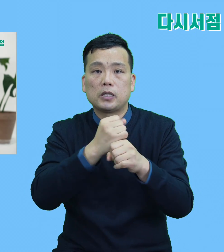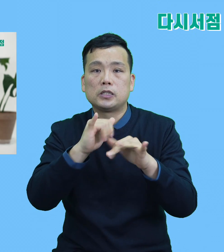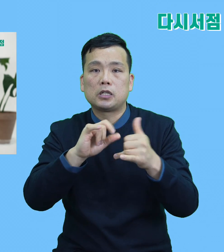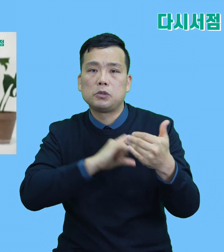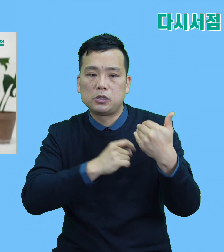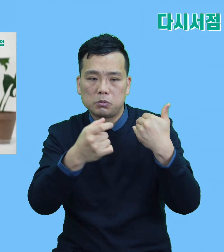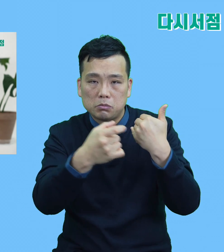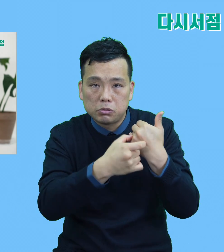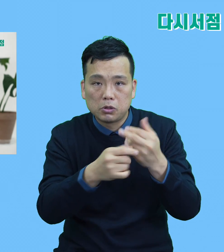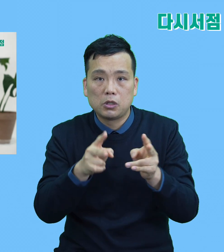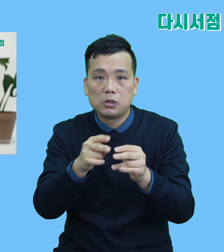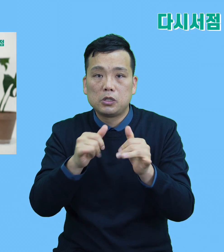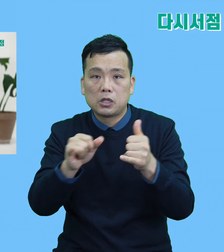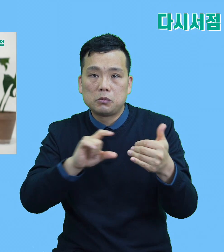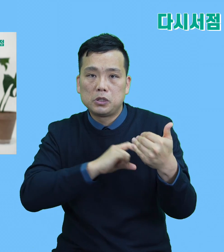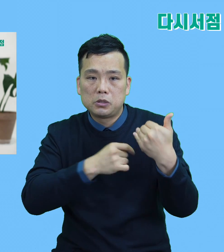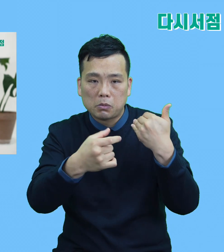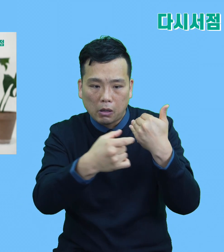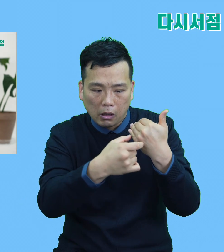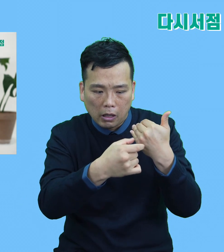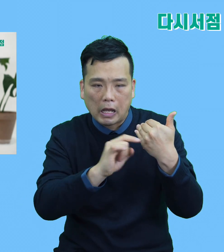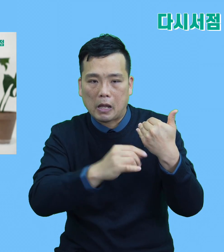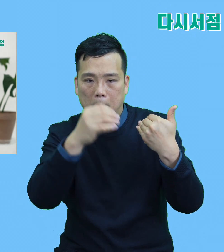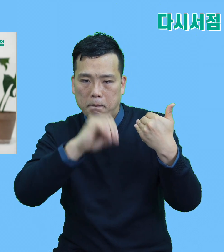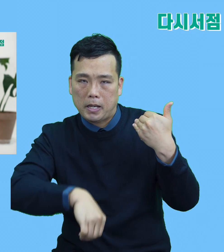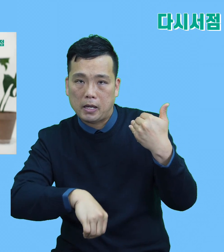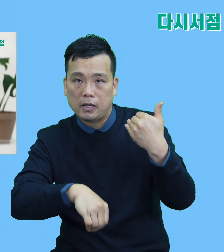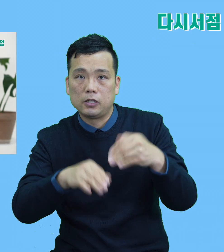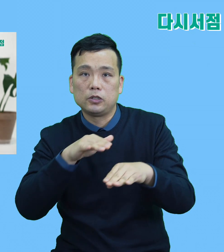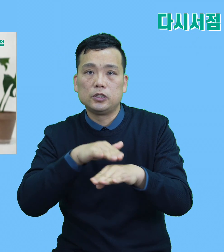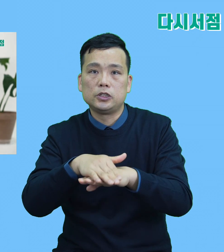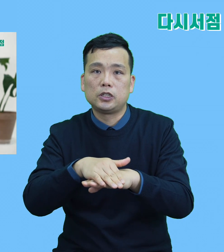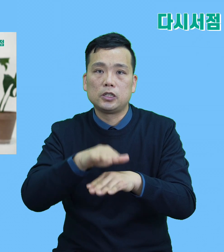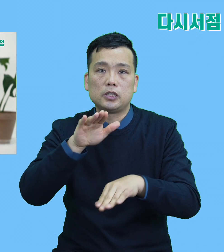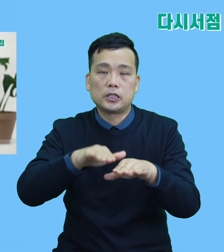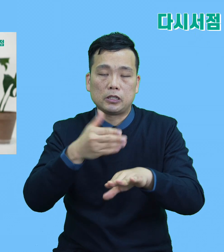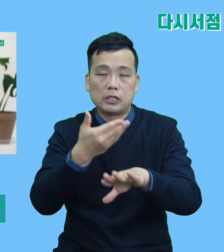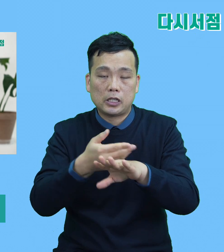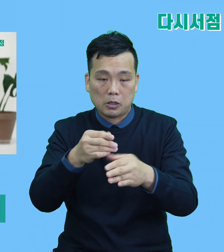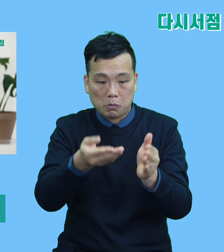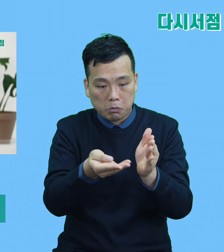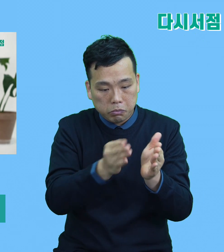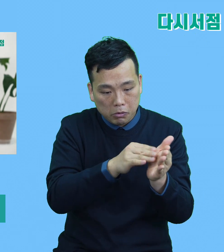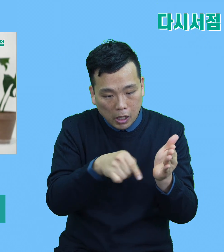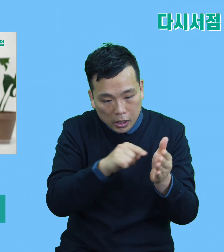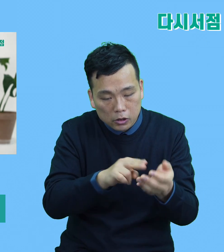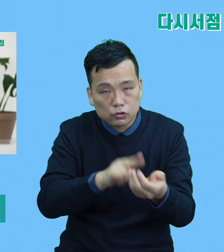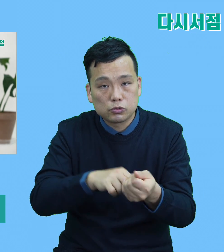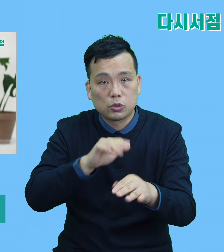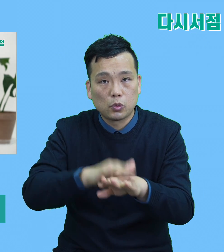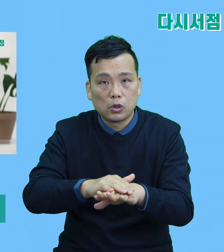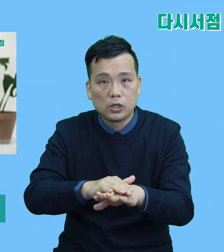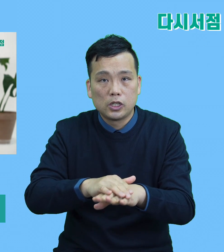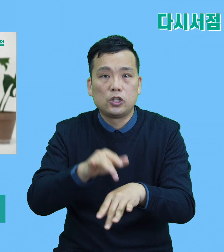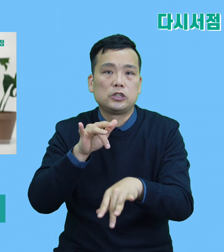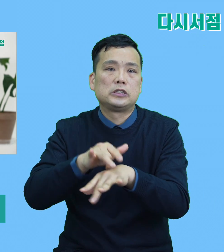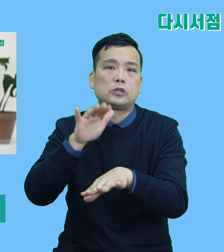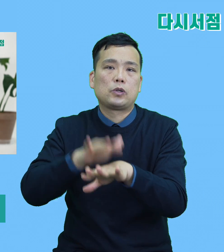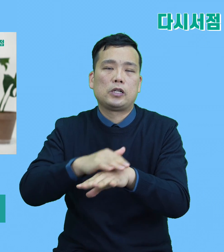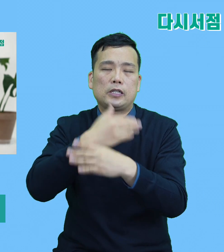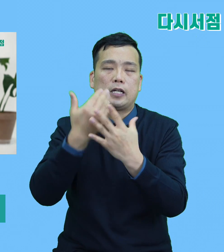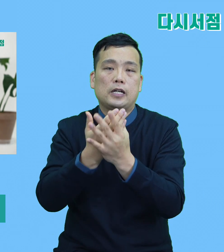편집자 이름이나 디자이너 이름은 표지에는 안 들어가고 어딘가에 숨어 있고 이런 모든 관행을 깨려고